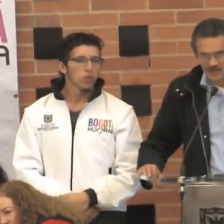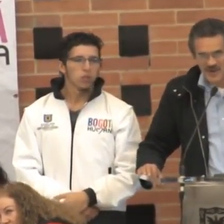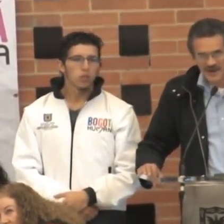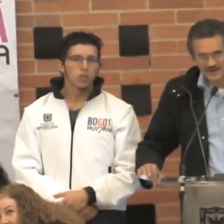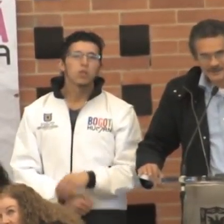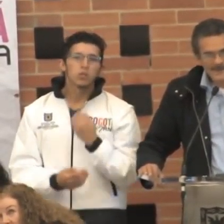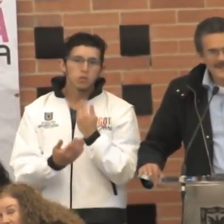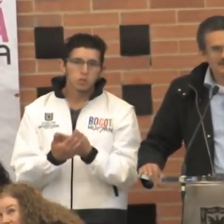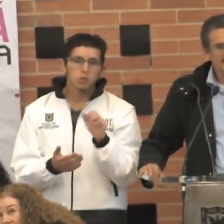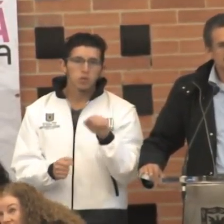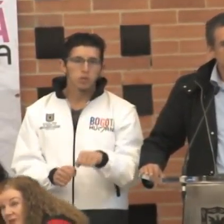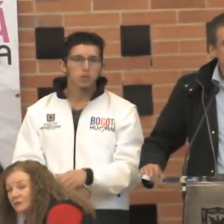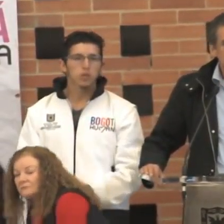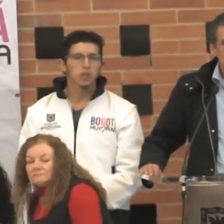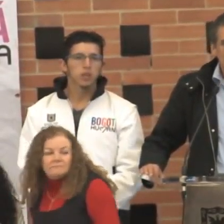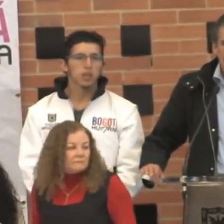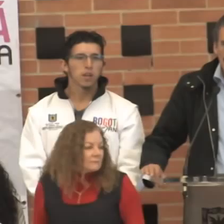Saludo también